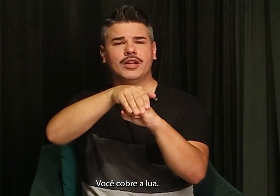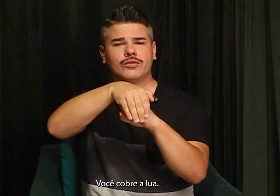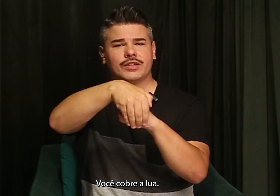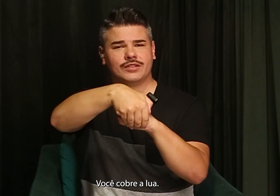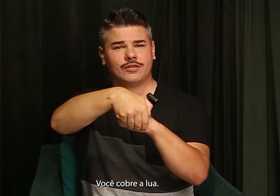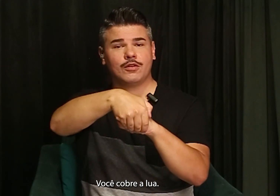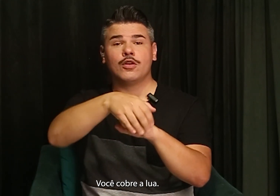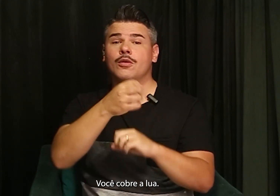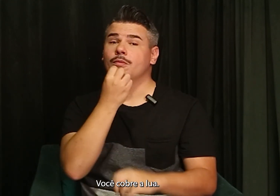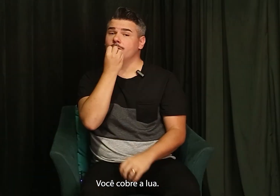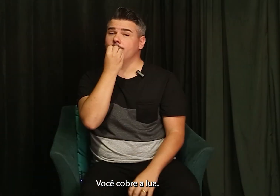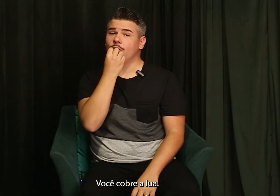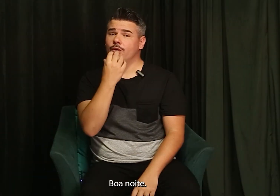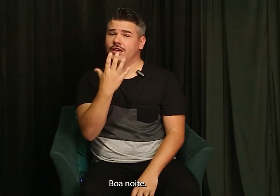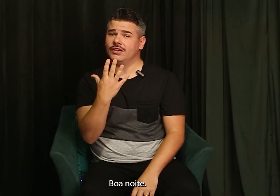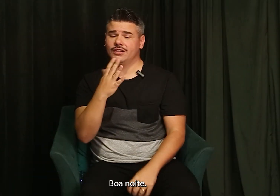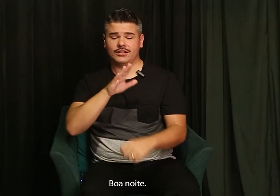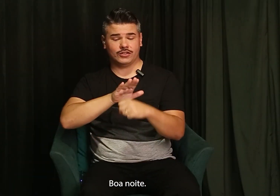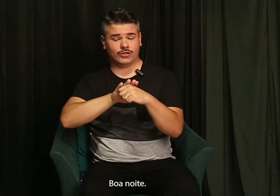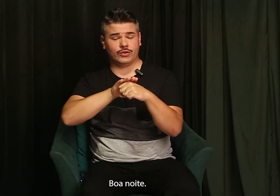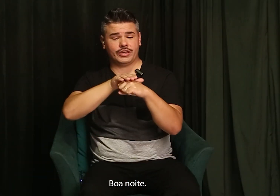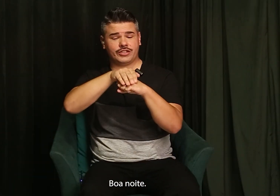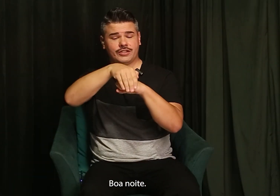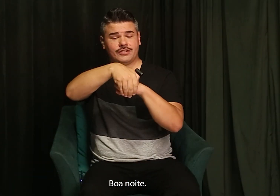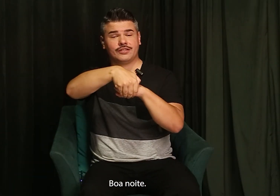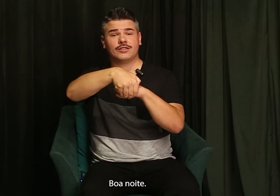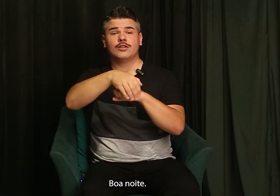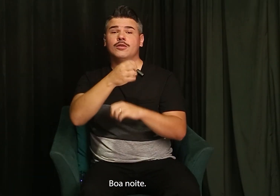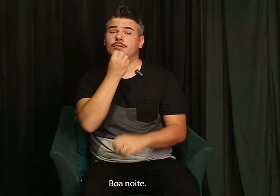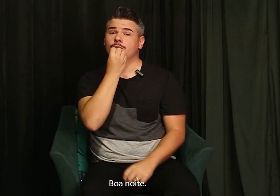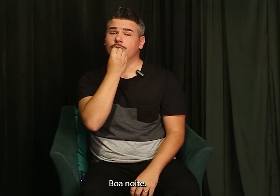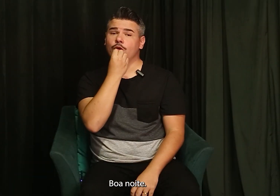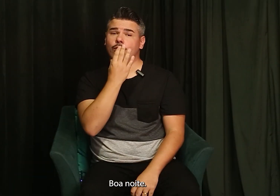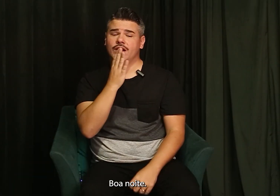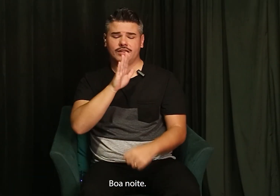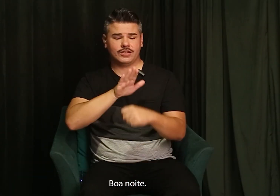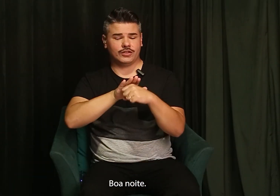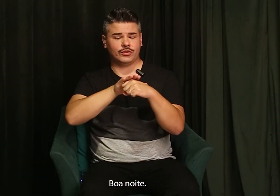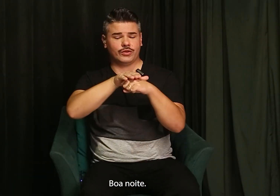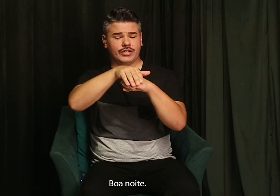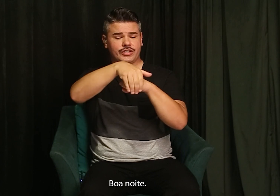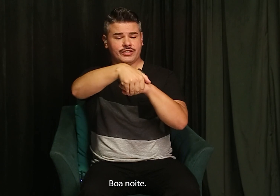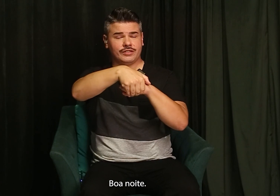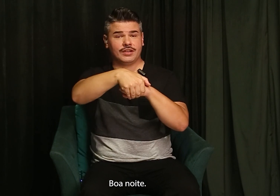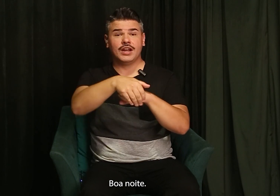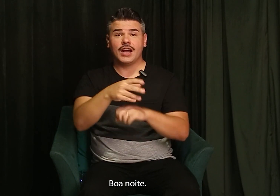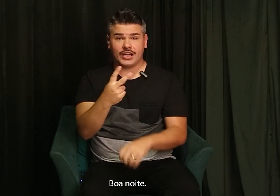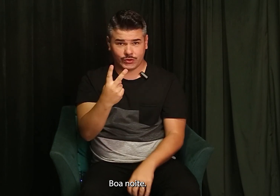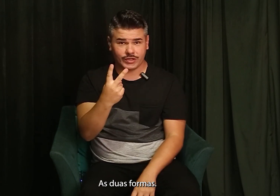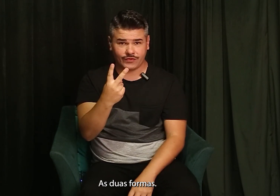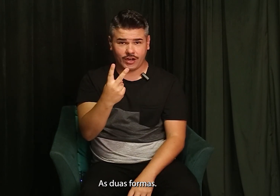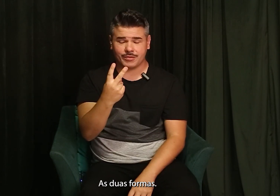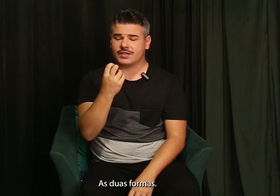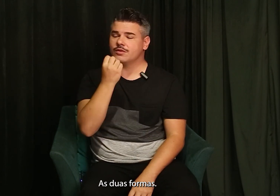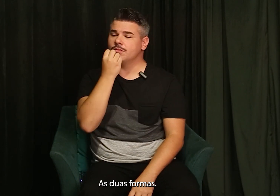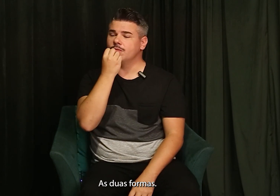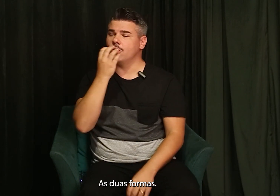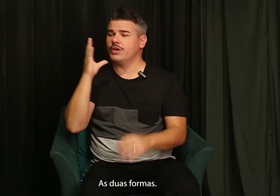cobre a lua. Boa noite. Boa noite. As duas formas,